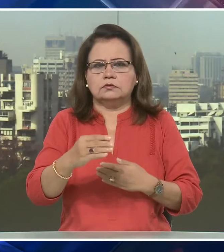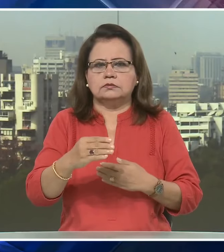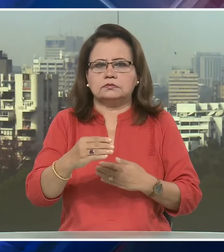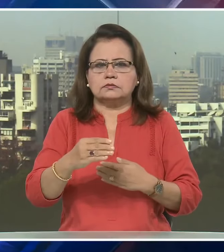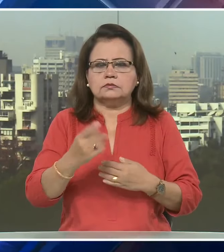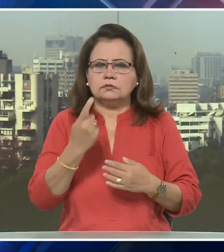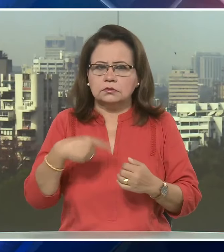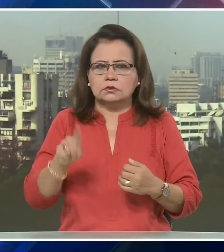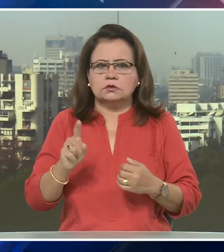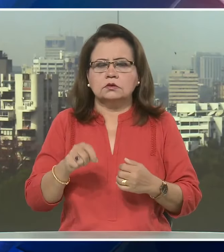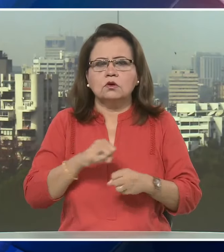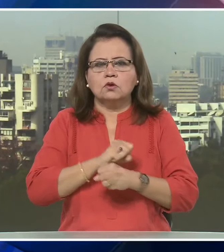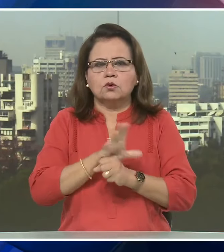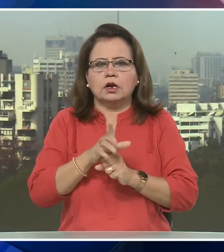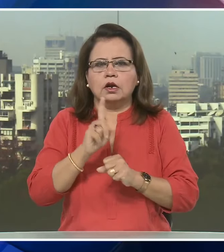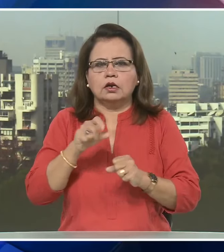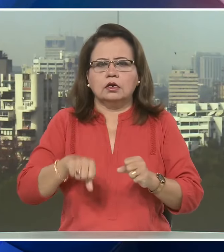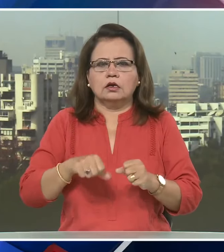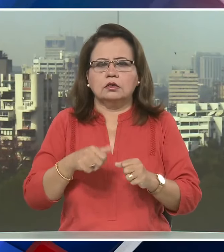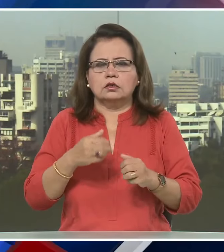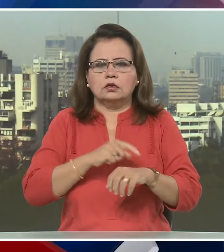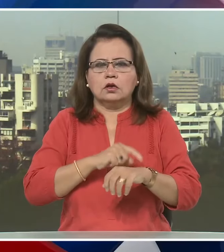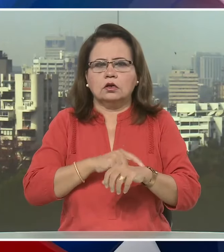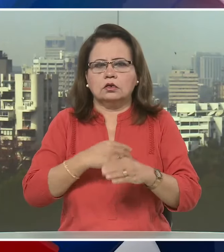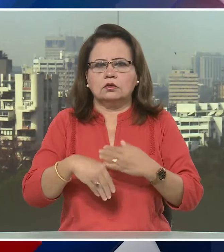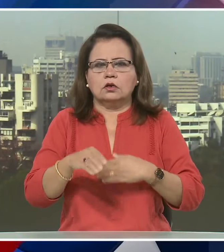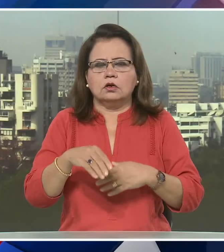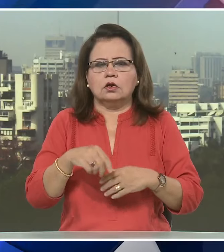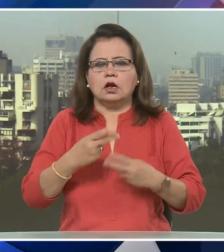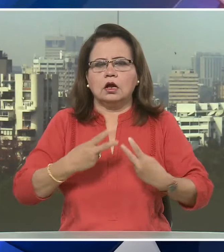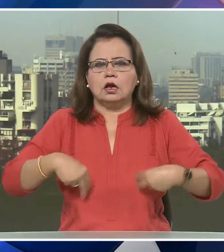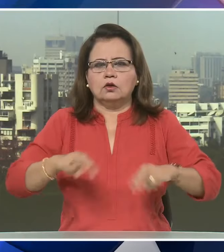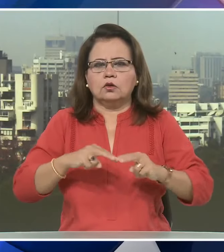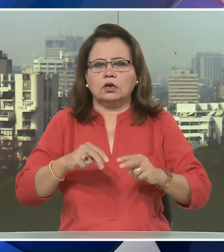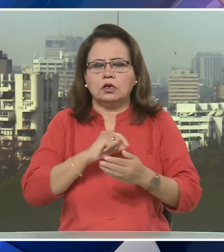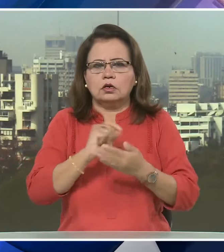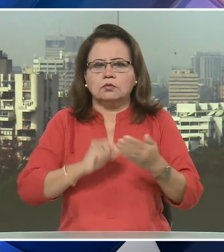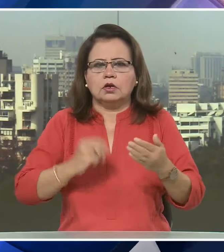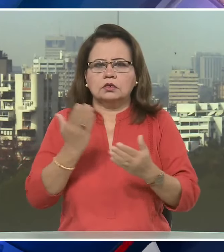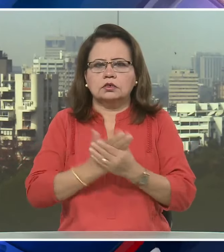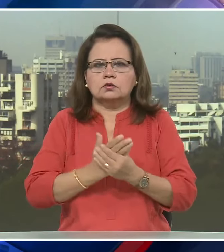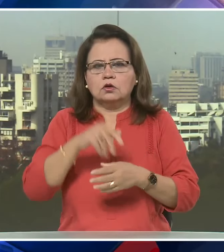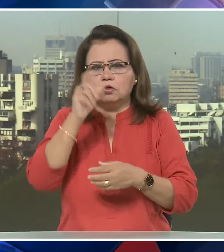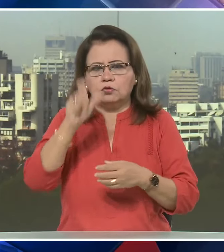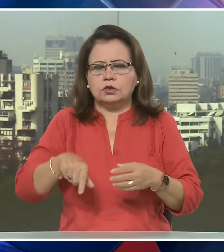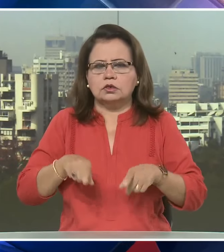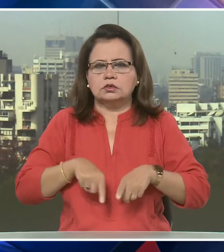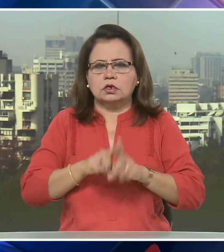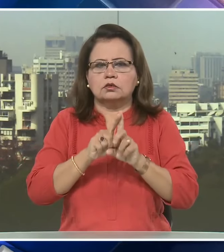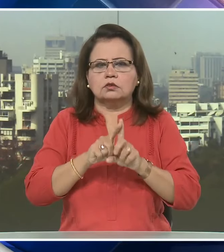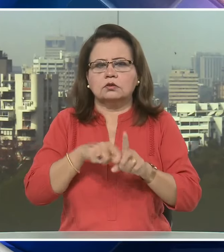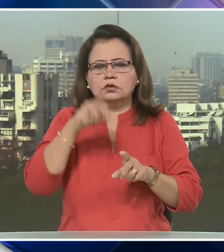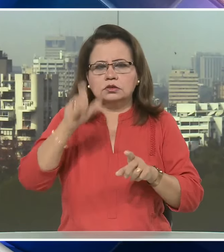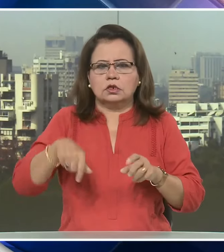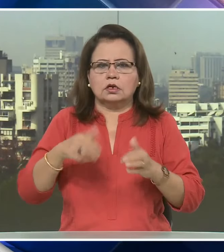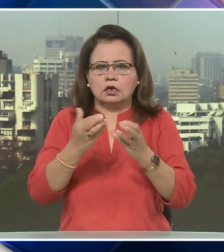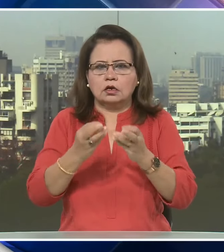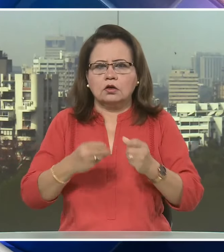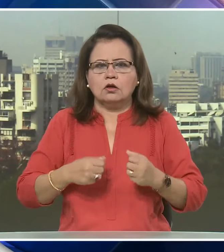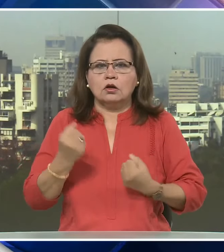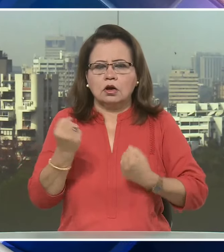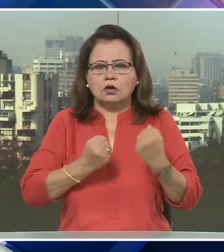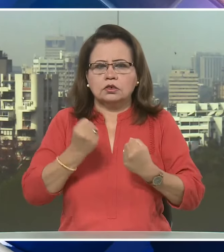को मंजूरी दे दी है। कोविड-19 की अवधि के दौरान आयोग ने नामांकन के समय उम्मीदवार के साथ व्यक्तियों की